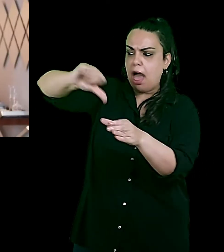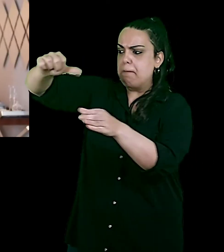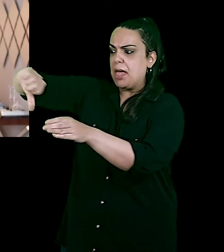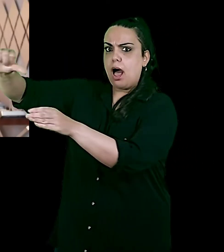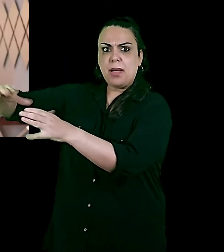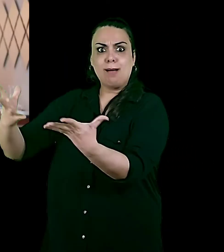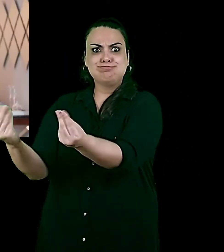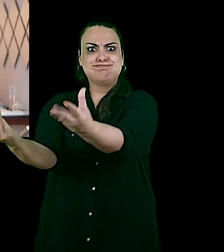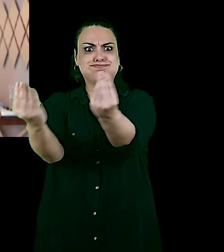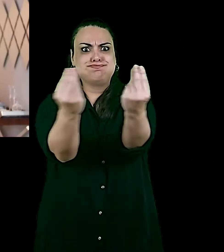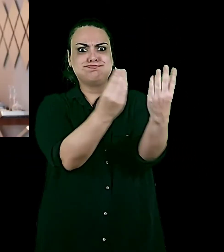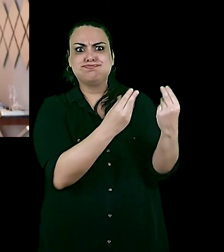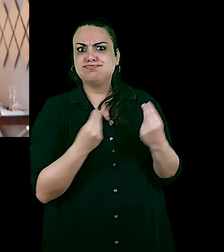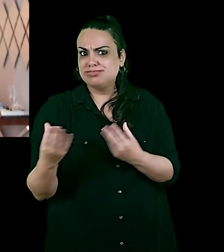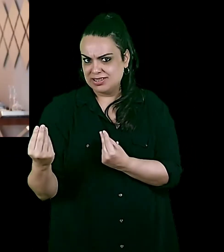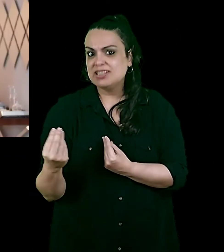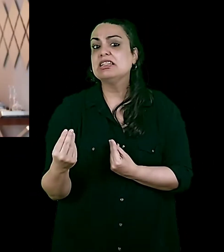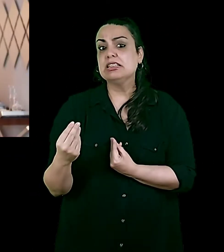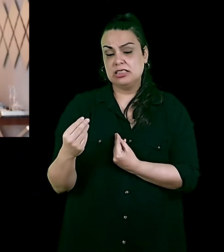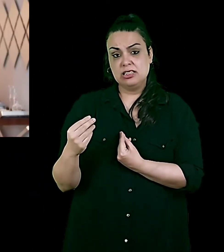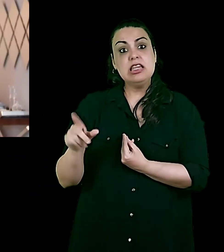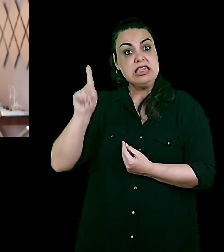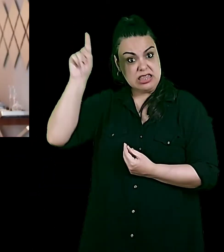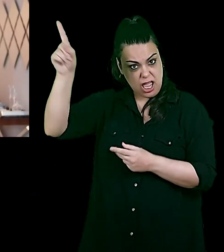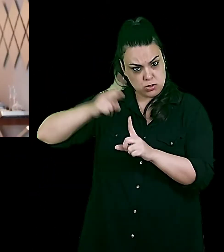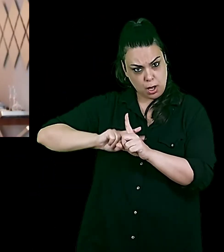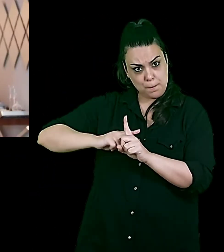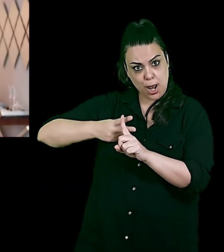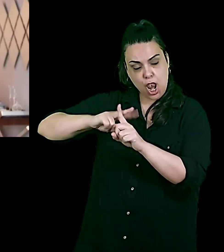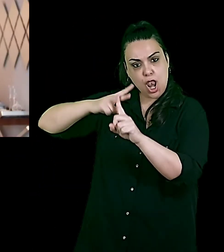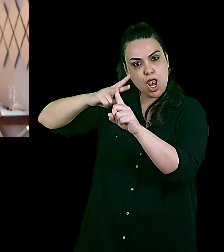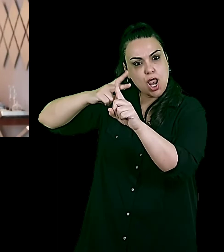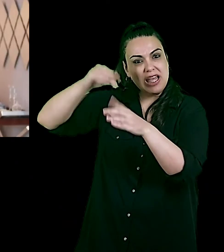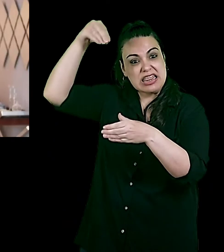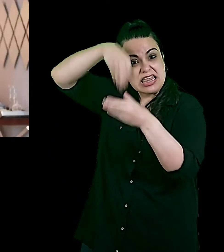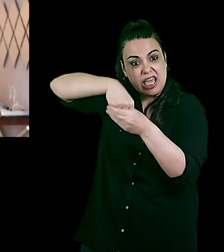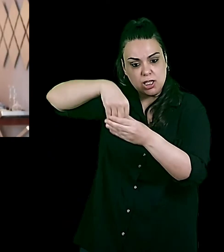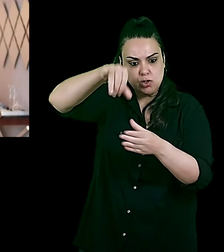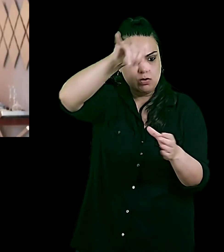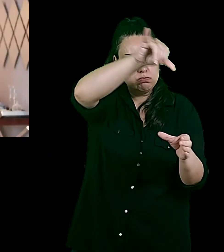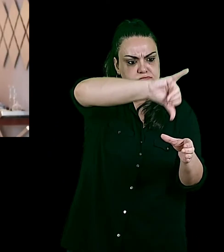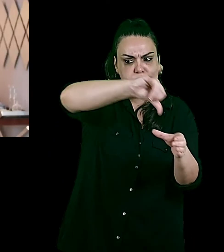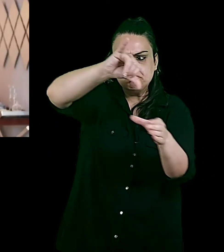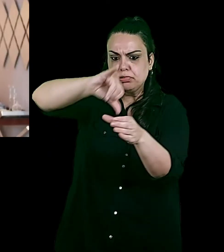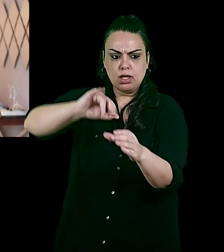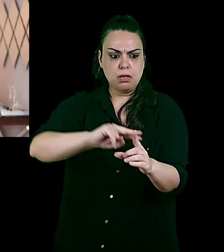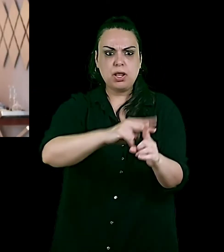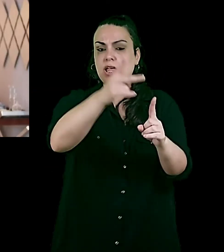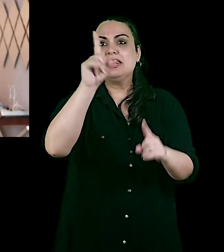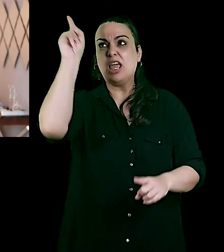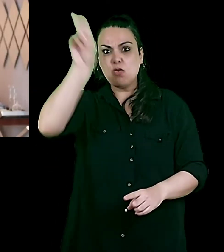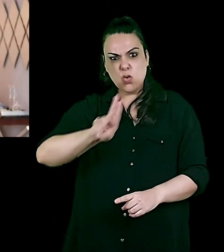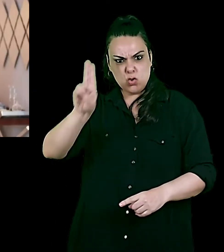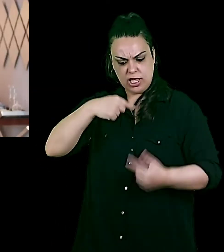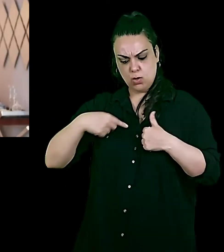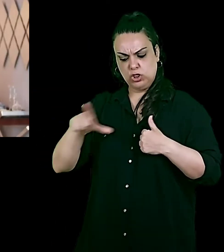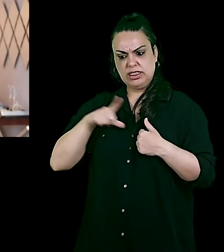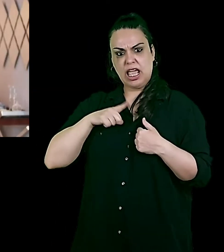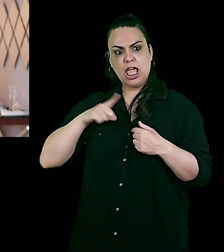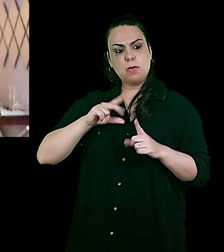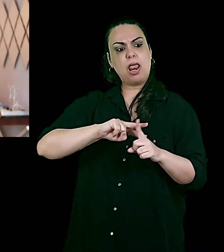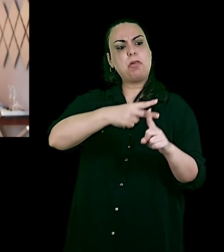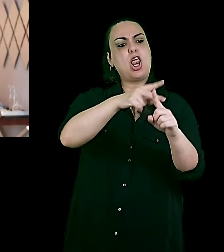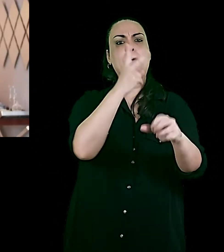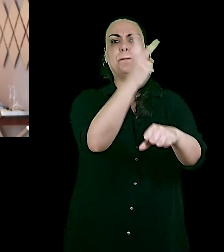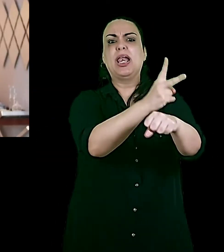vasos. E Deus também não multiplicou o azeite dentro dos vasos, porque Deus não vai usar o que eu tenho para